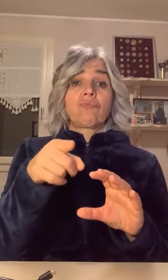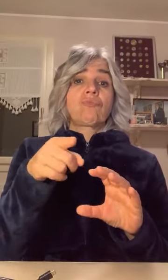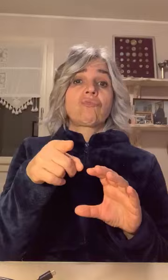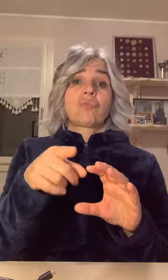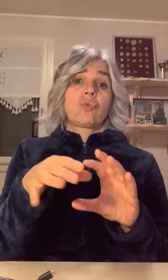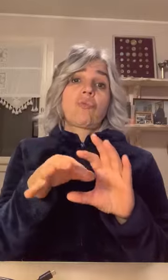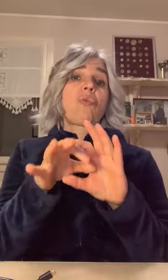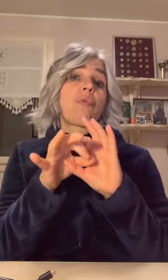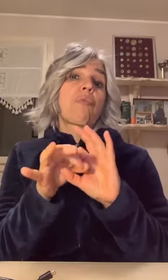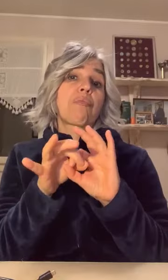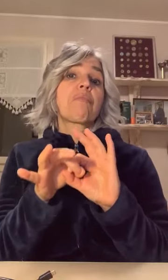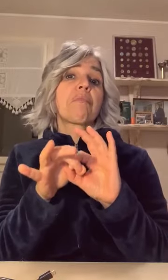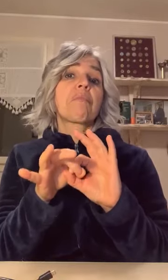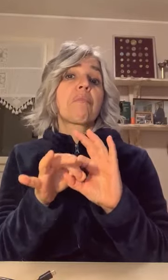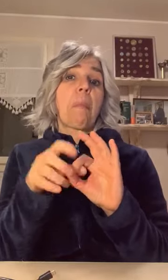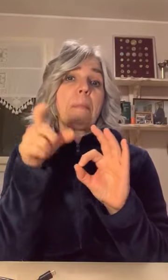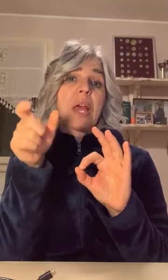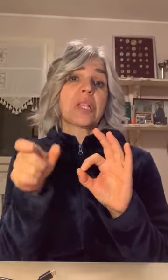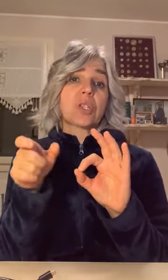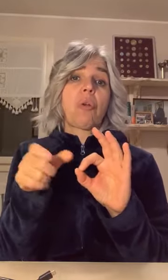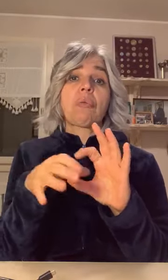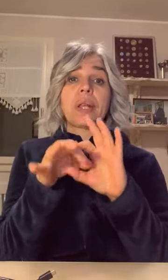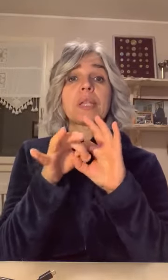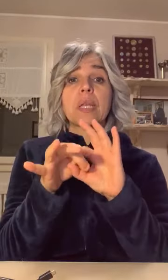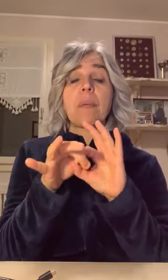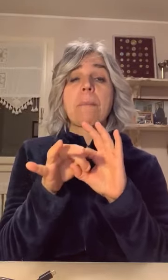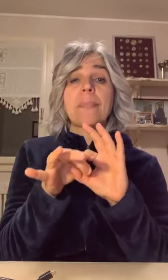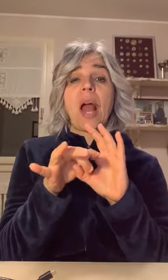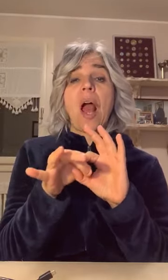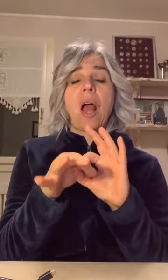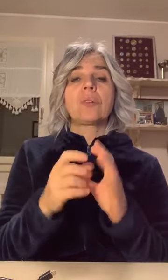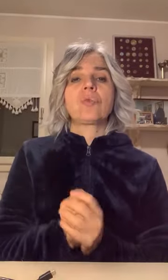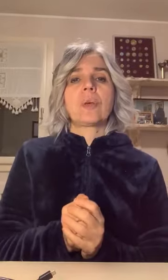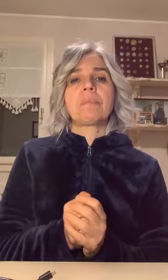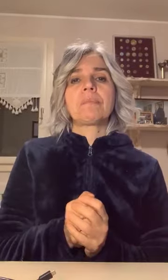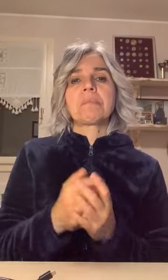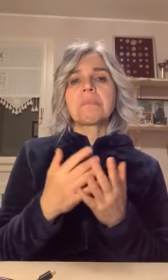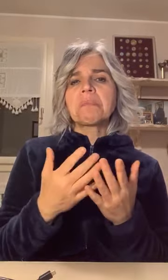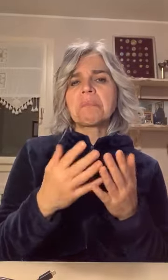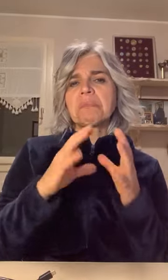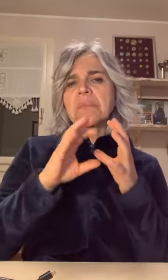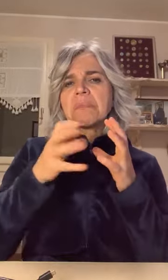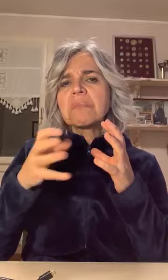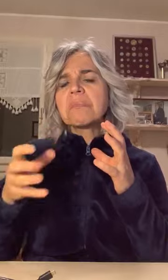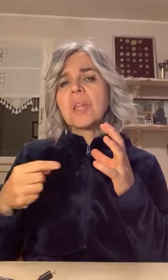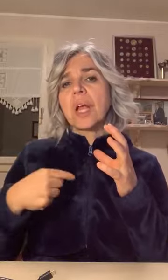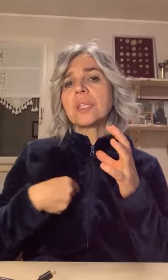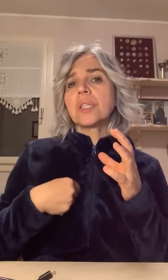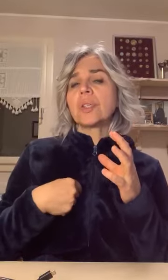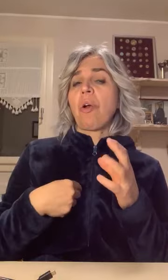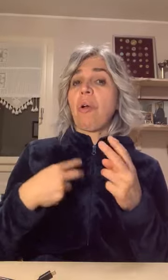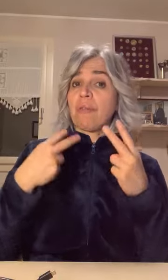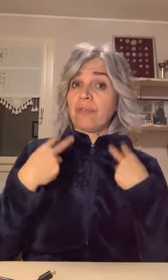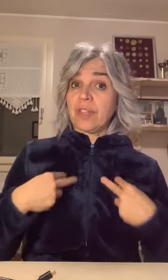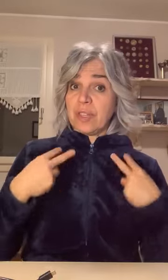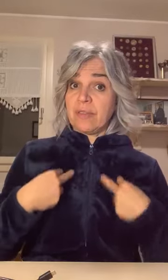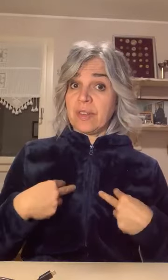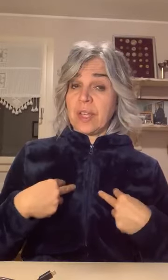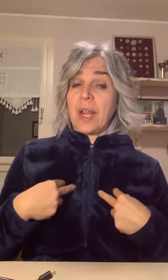pace profonda, è qualcosa di differente. Io posso vivere non in conflitto con una persona, ma non sono in pace con lui dentro